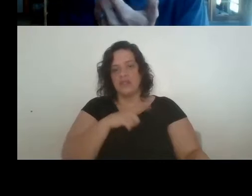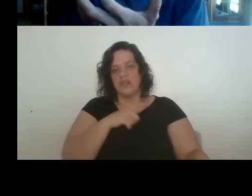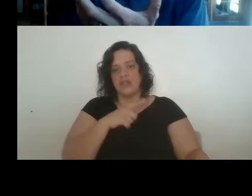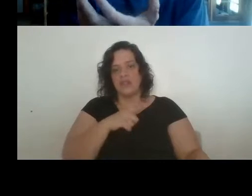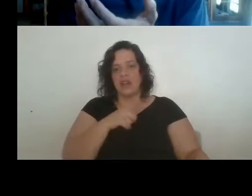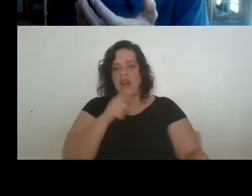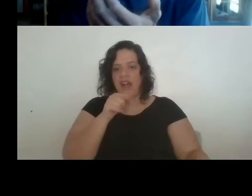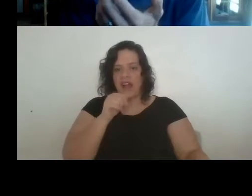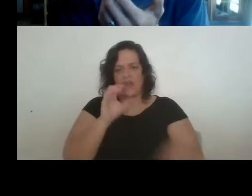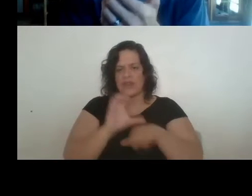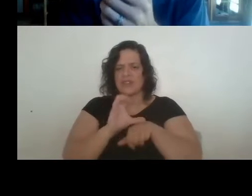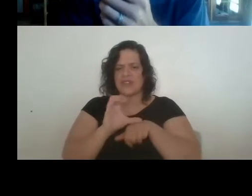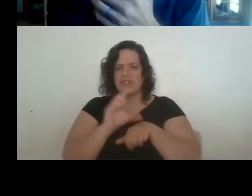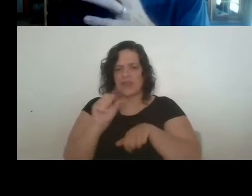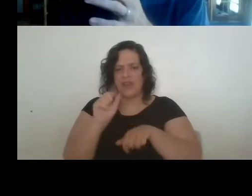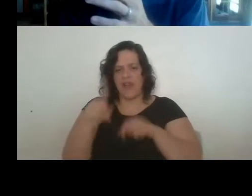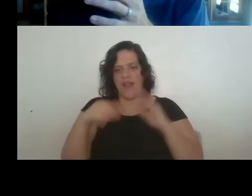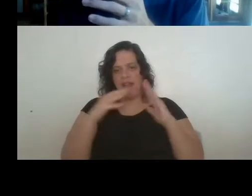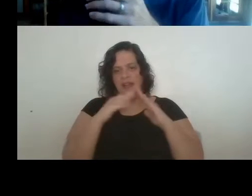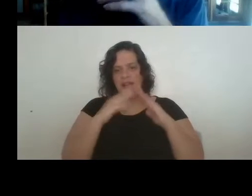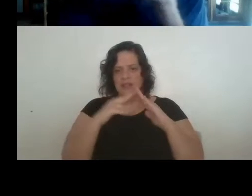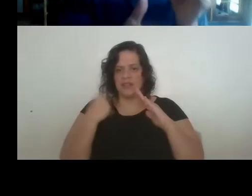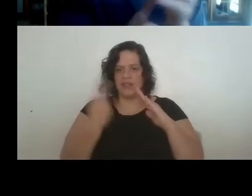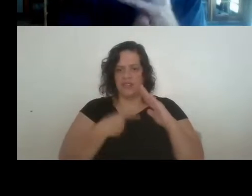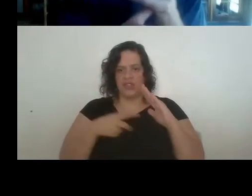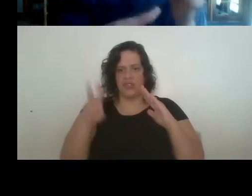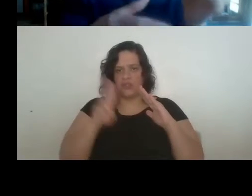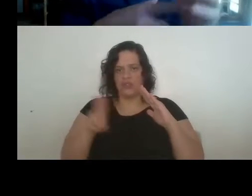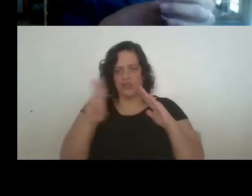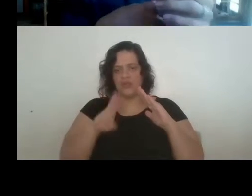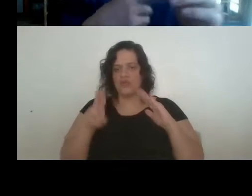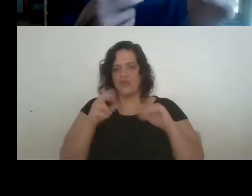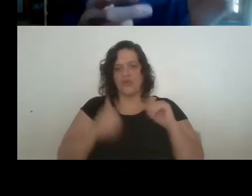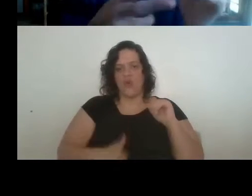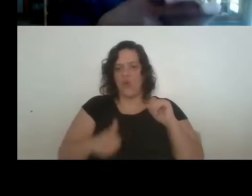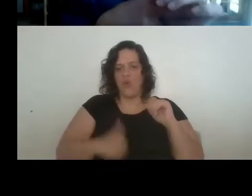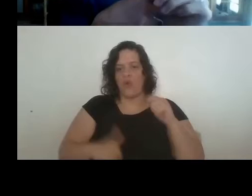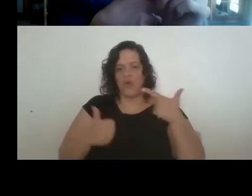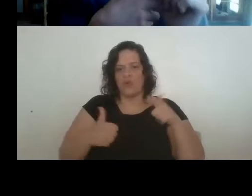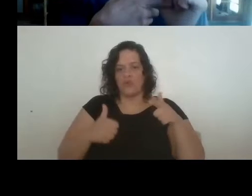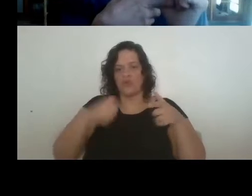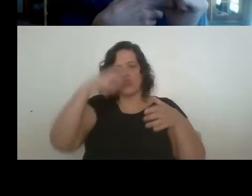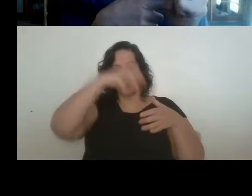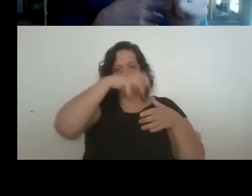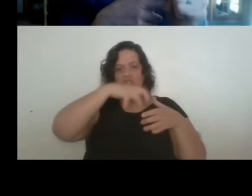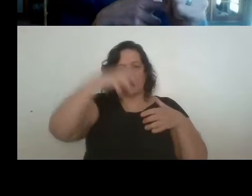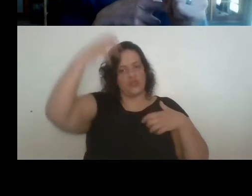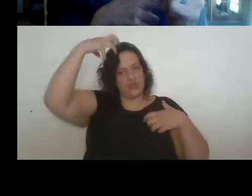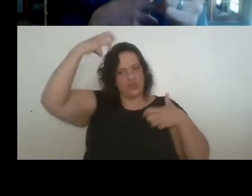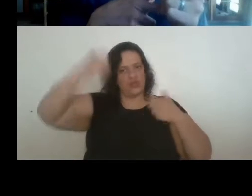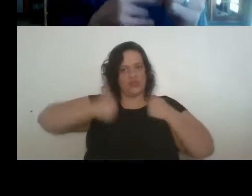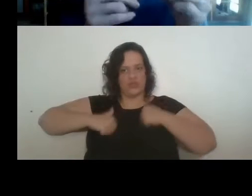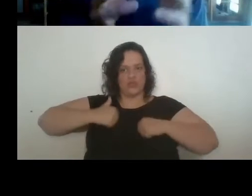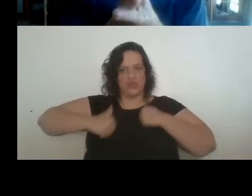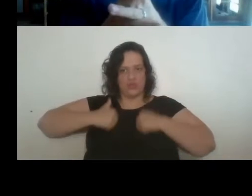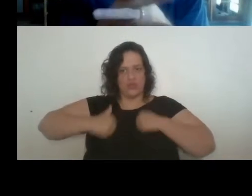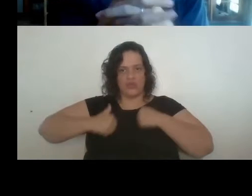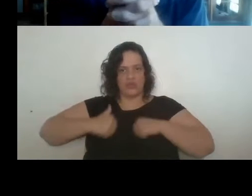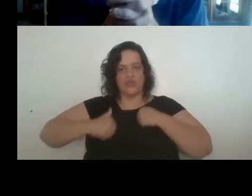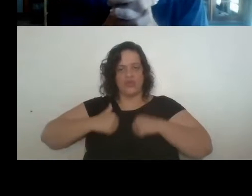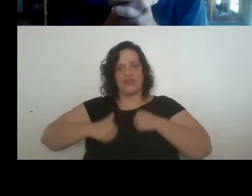servida que a gente usa em casa, que não tem fezes. Então, água de pia, água de chuveiro, água de